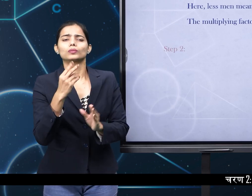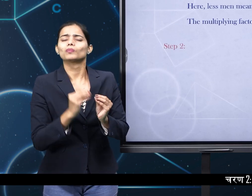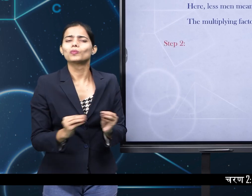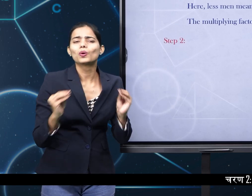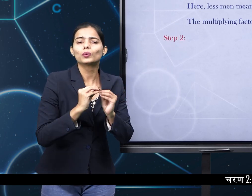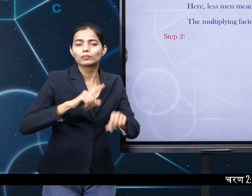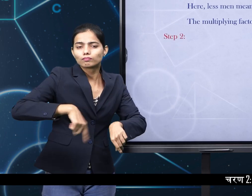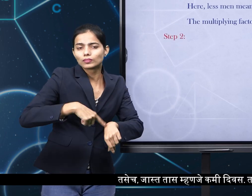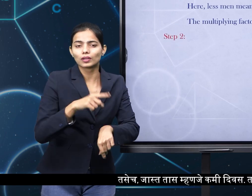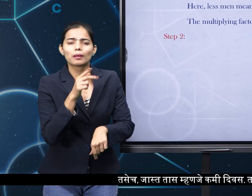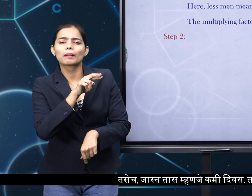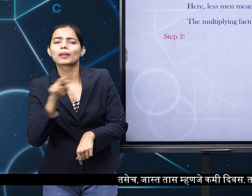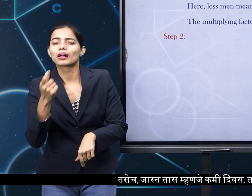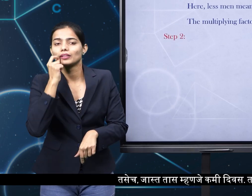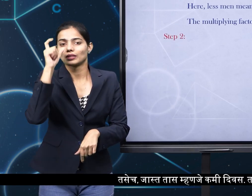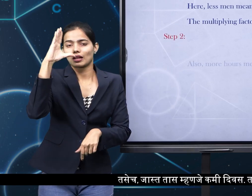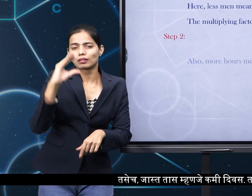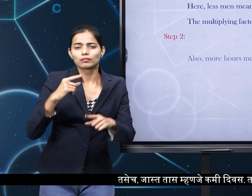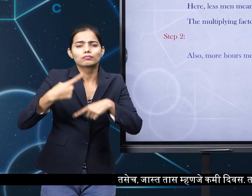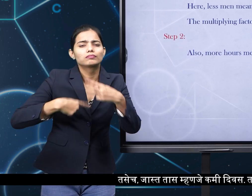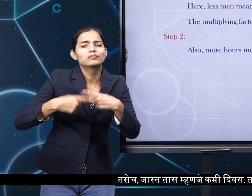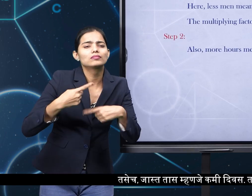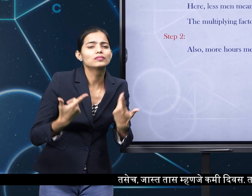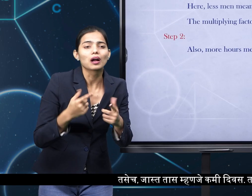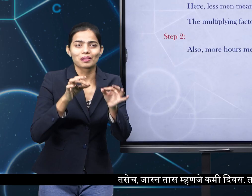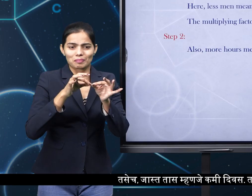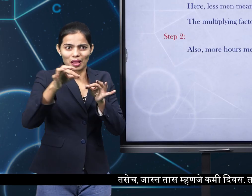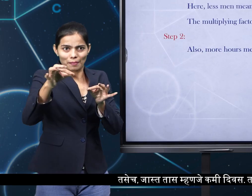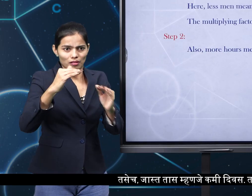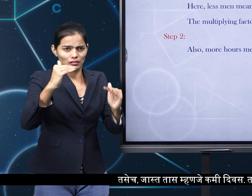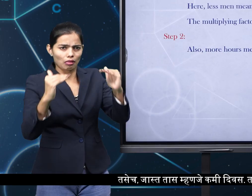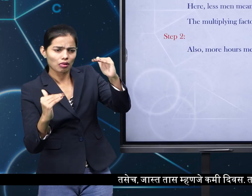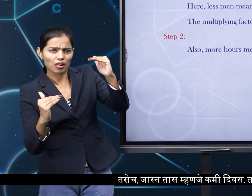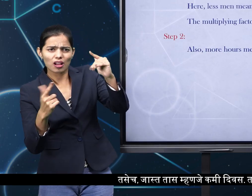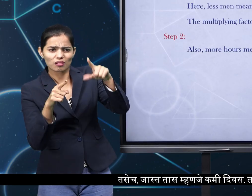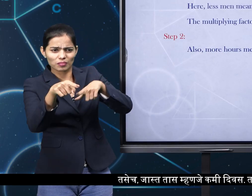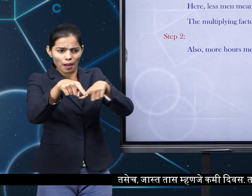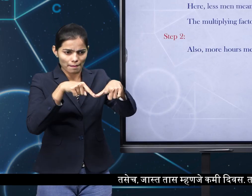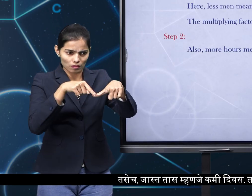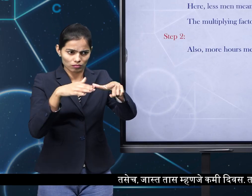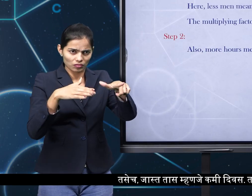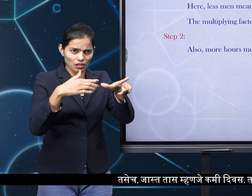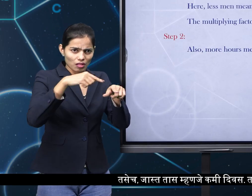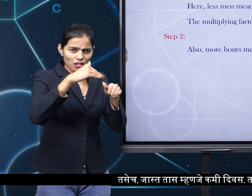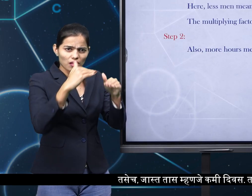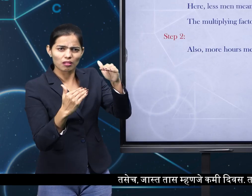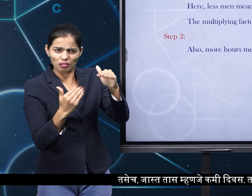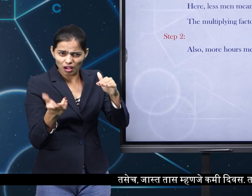चरण 2. तसेच जास्त तास म्हणजे कमी दिवस, तर ते पुन्हा व्यस्त प्रमाणात